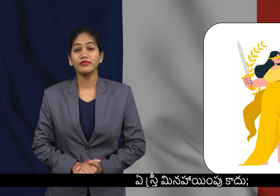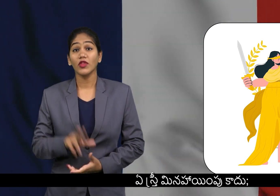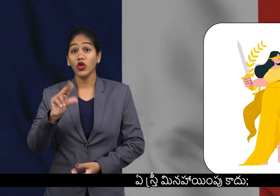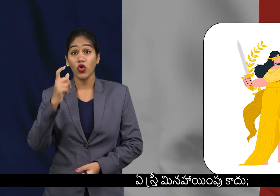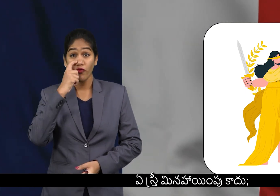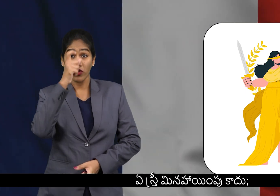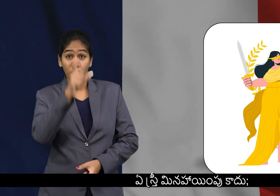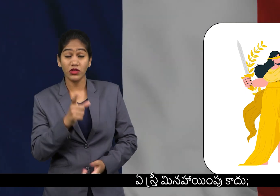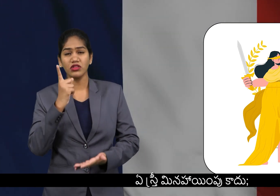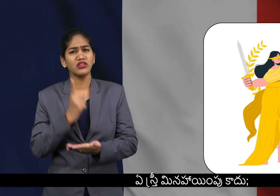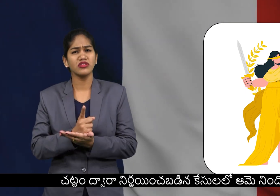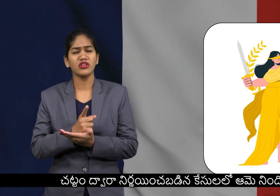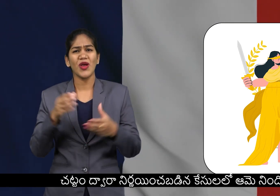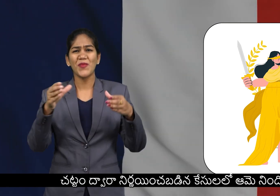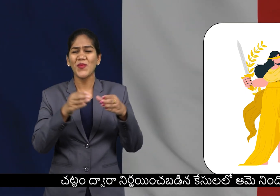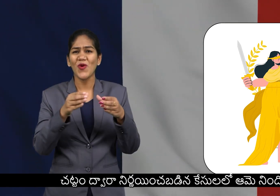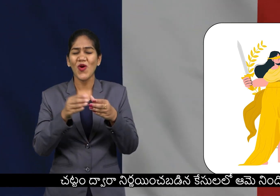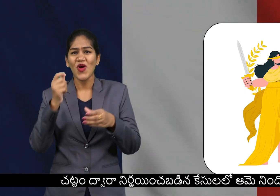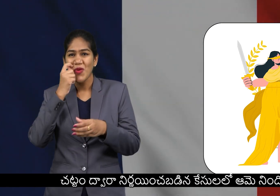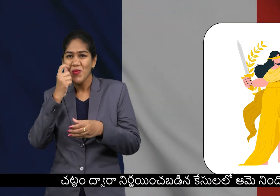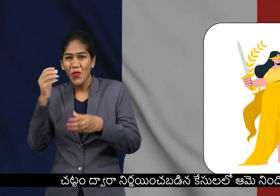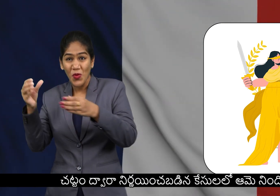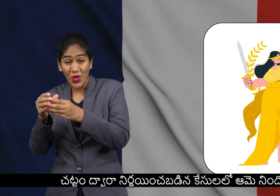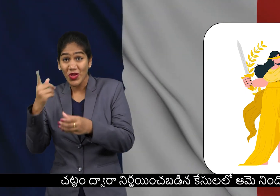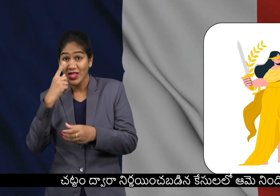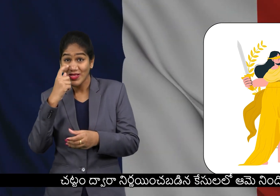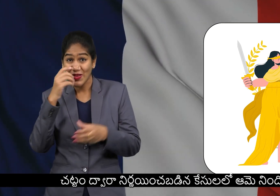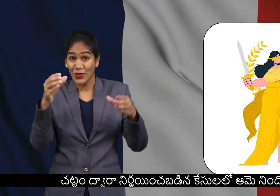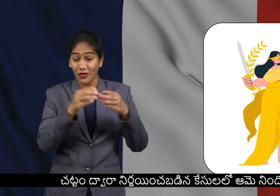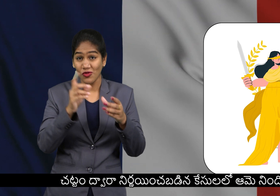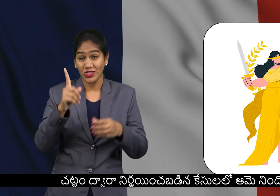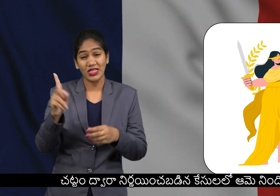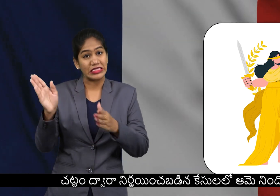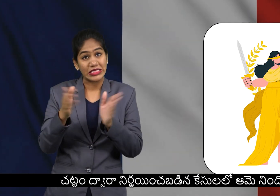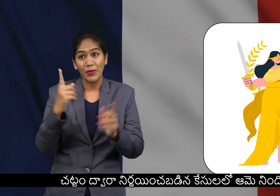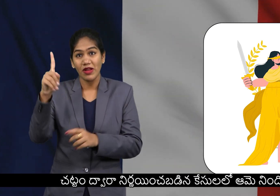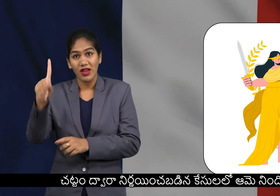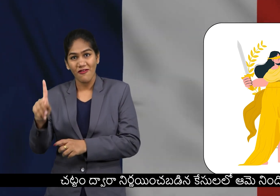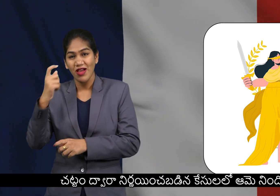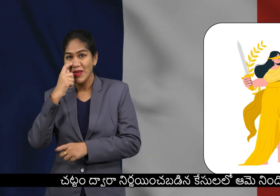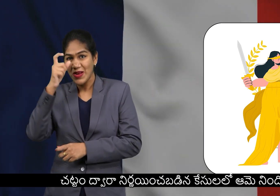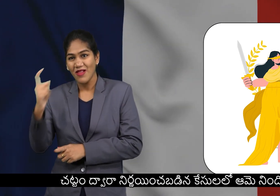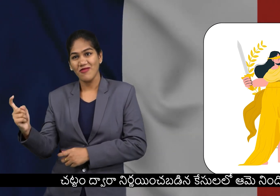ఏ స్త్రీ మినహాయింపు కాదు. చట్టం ద్వారా నిర్ణయించబడిన కేసులలో ఆమె నిందితురాలిగా